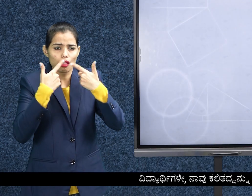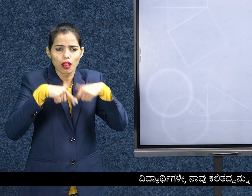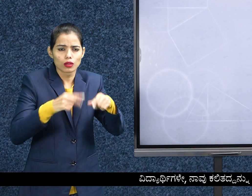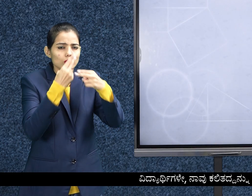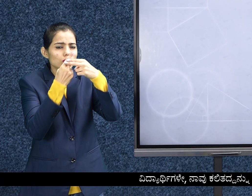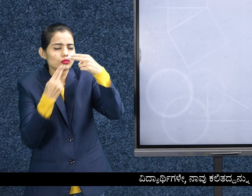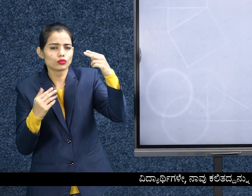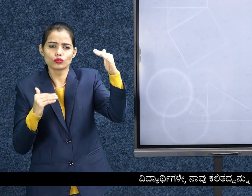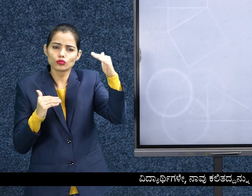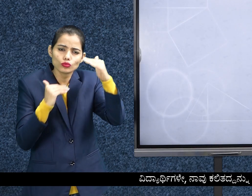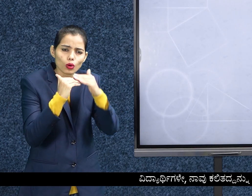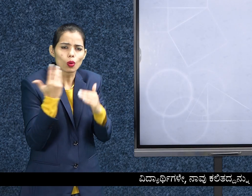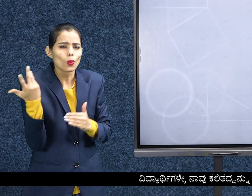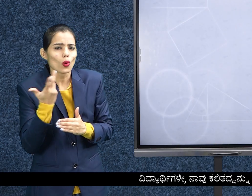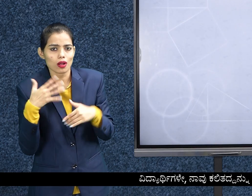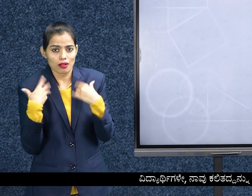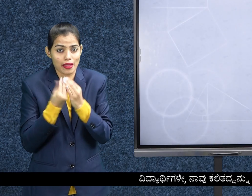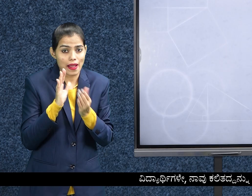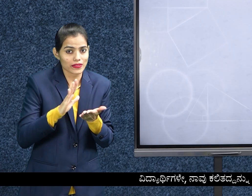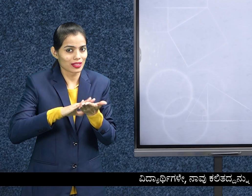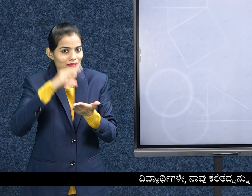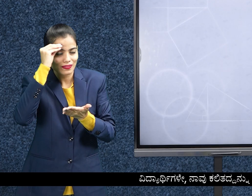ವಿದ್ಯಾರ್ಥಿಗಳೇ, ನಾವು ಕಲ್ತಿದ್ದನ್ನ ಸಂಕ್ಷಿಪ್ತವಾಗಿ ಹೇಳೋಣ.